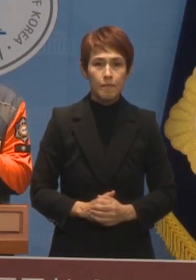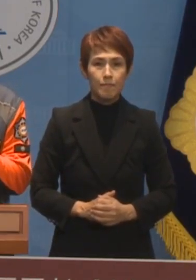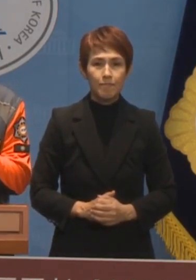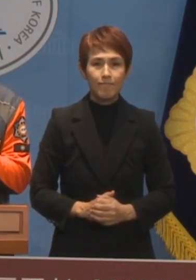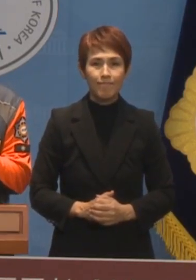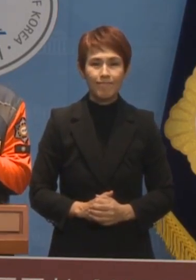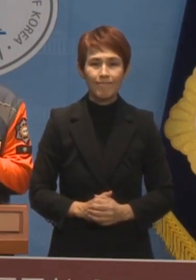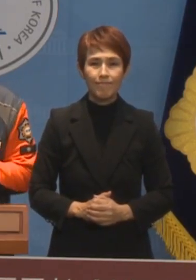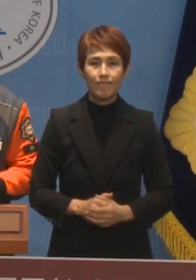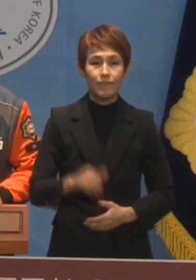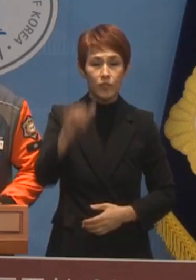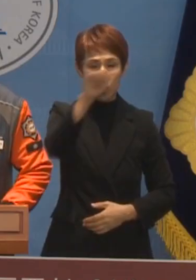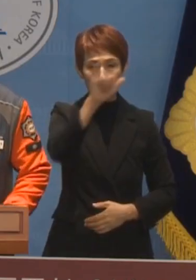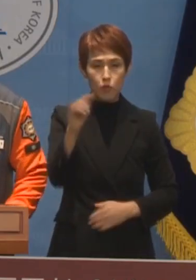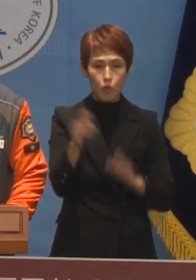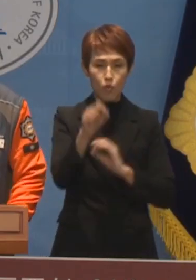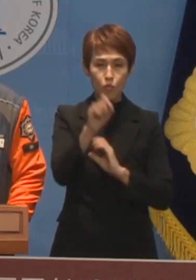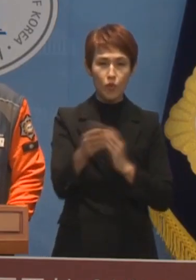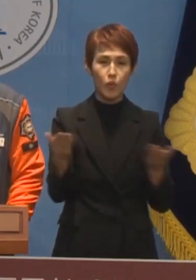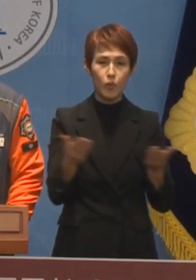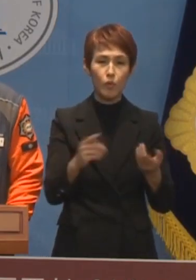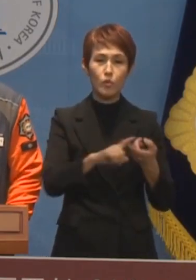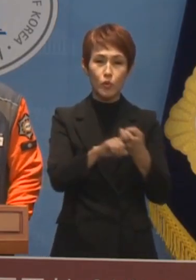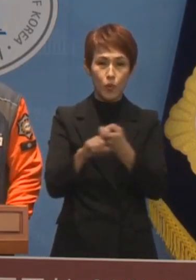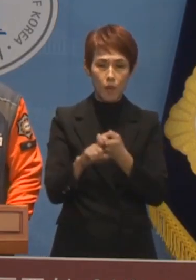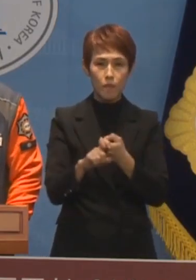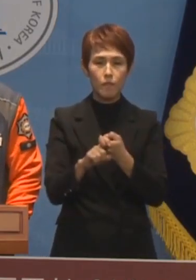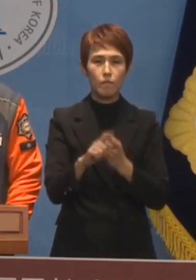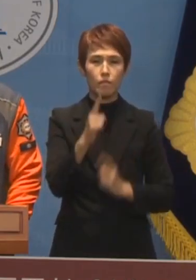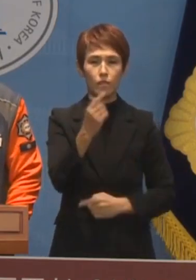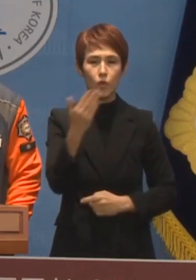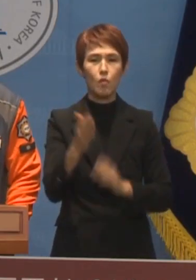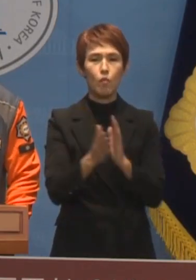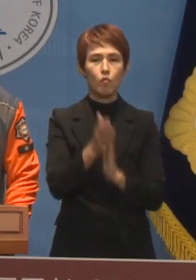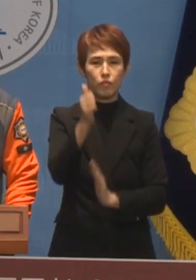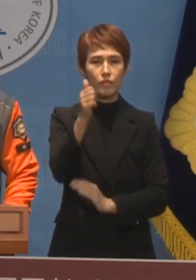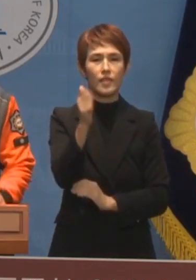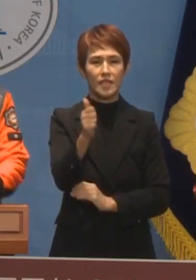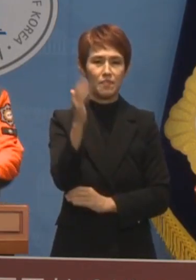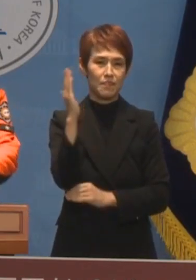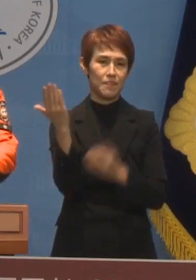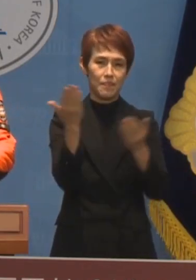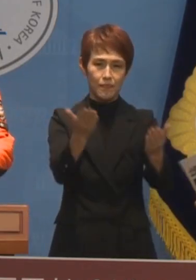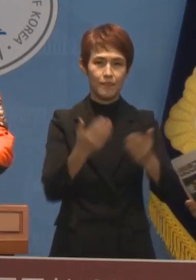다음으로 전국 공무원 노동조합 소방본부 권영각 본부장님의 대표 발언을 읽겠습니다.